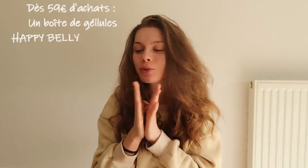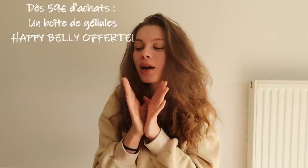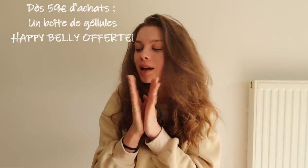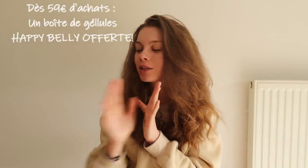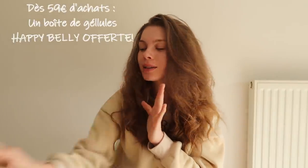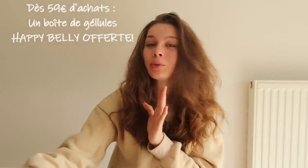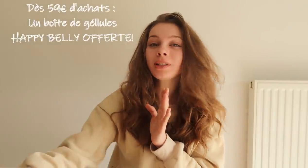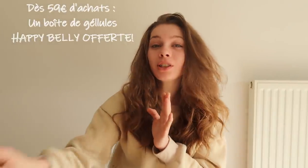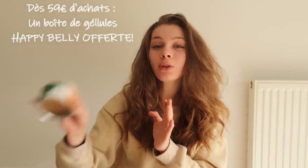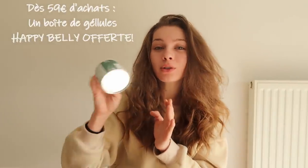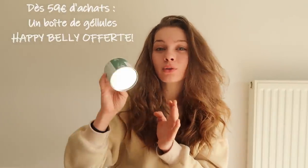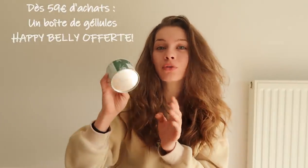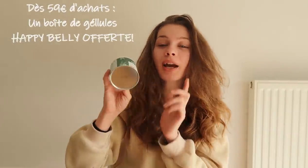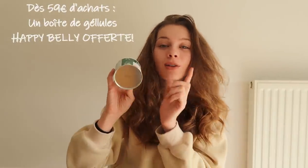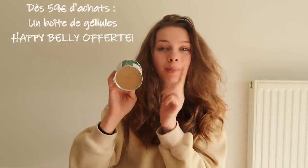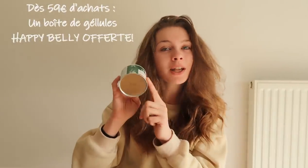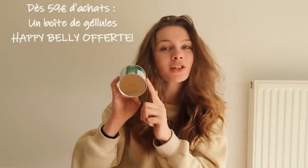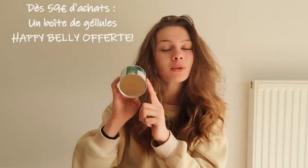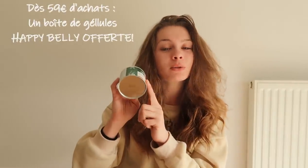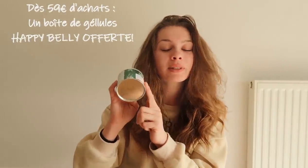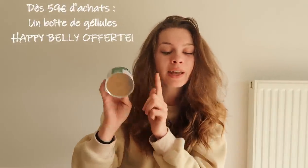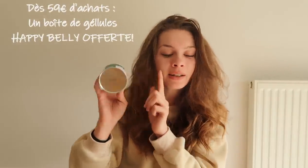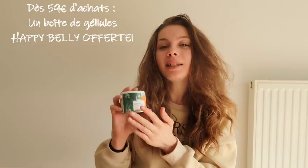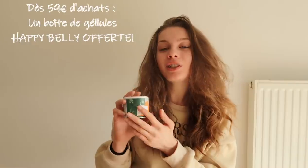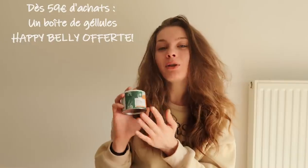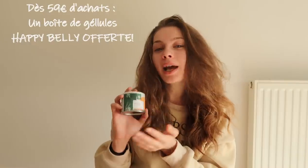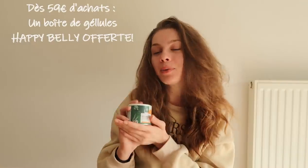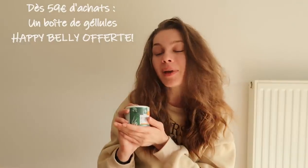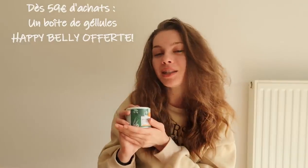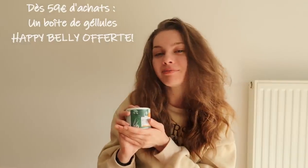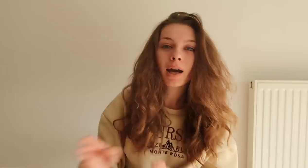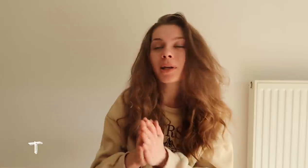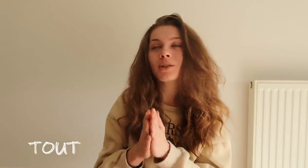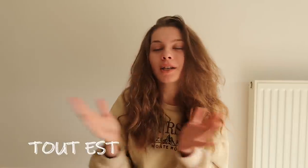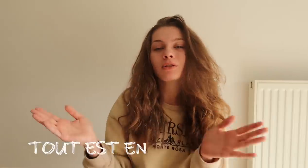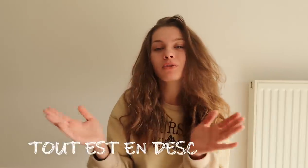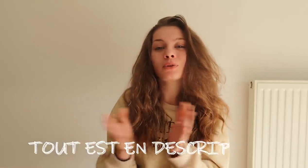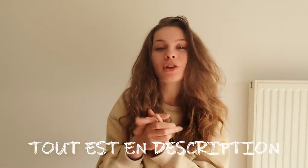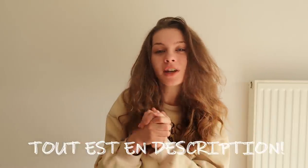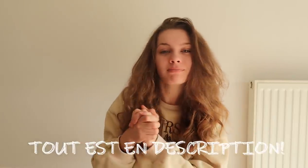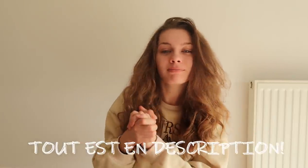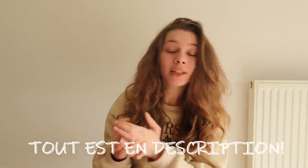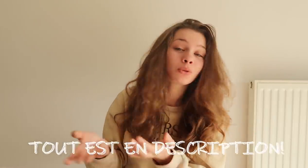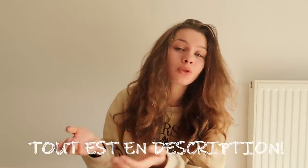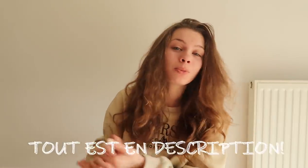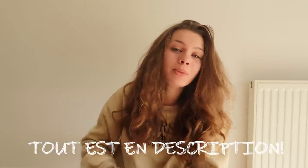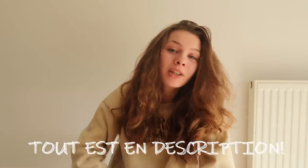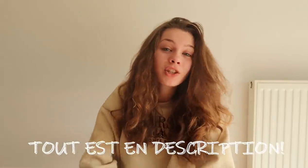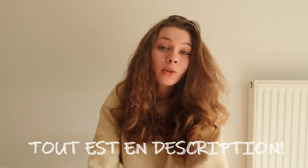as des petites gélules qui se sont offertes. Alors, c'est pas les gélules Good Day, c'est les gélules Happy Belly. À partir de 59€ d'achat, t'as du coup ce petit paquet de gélules